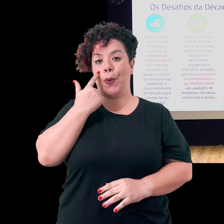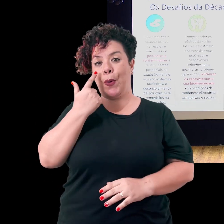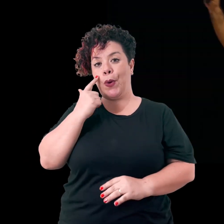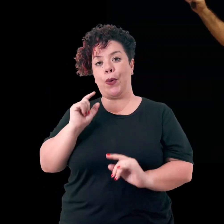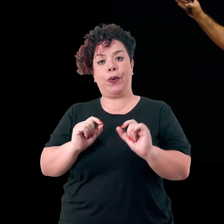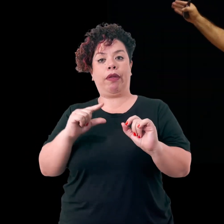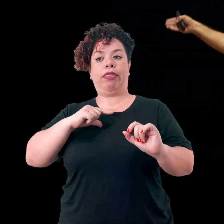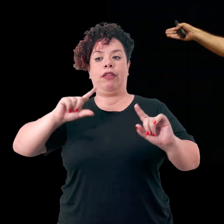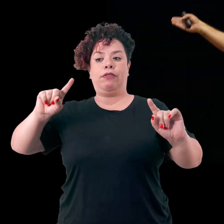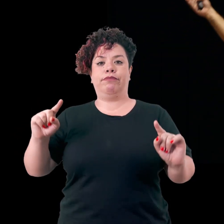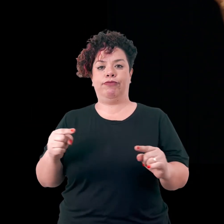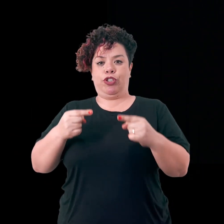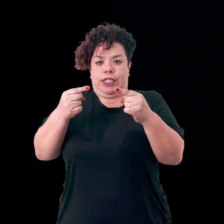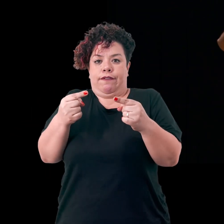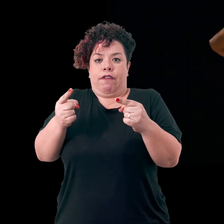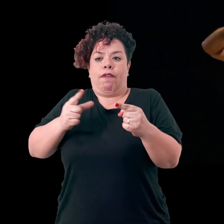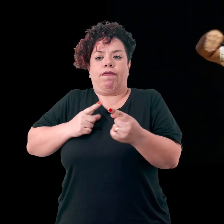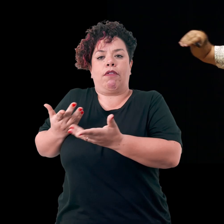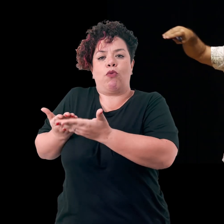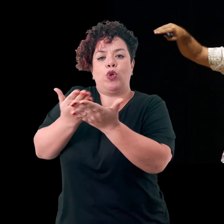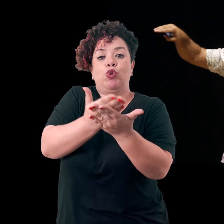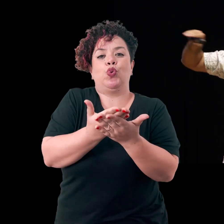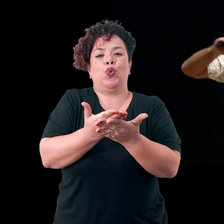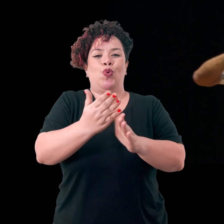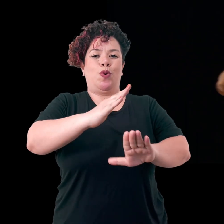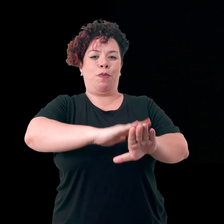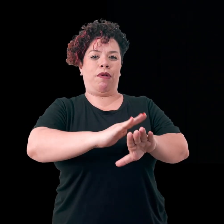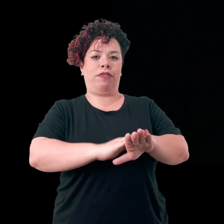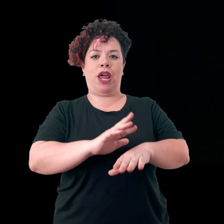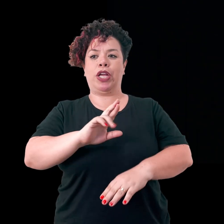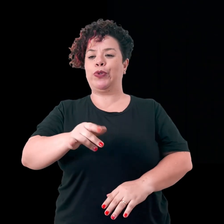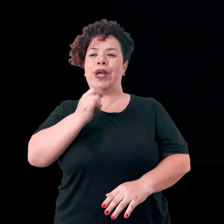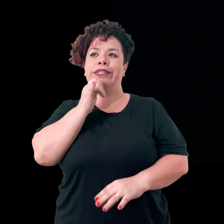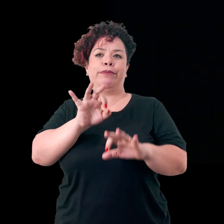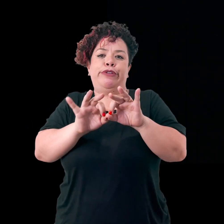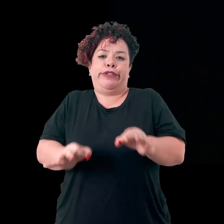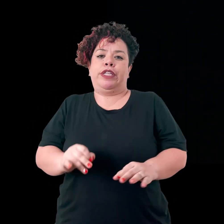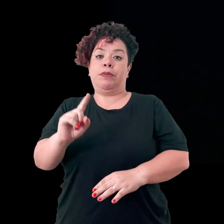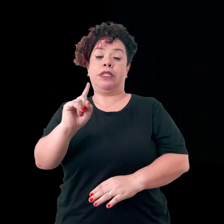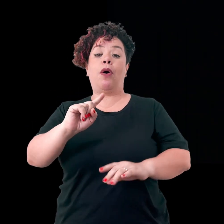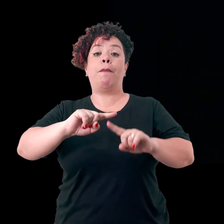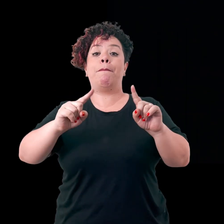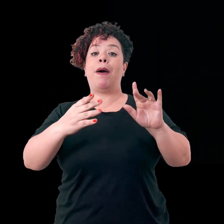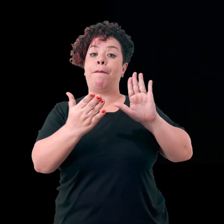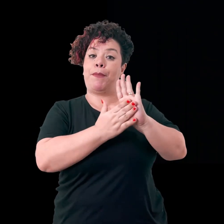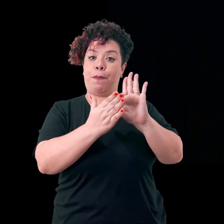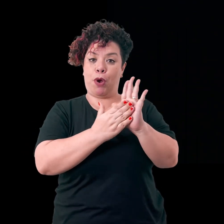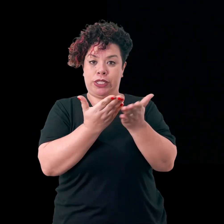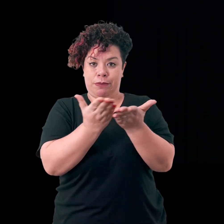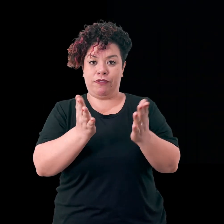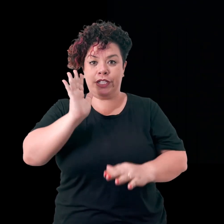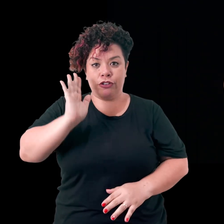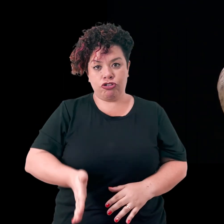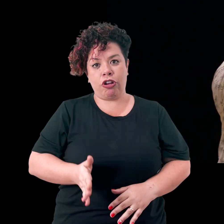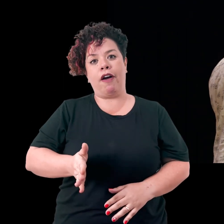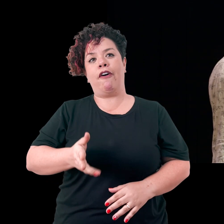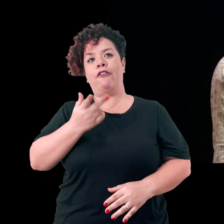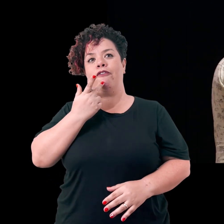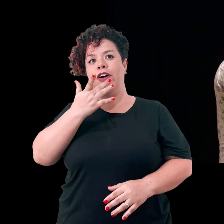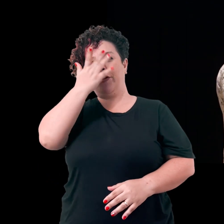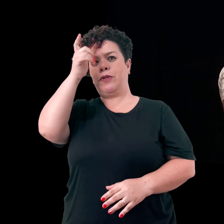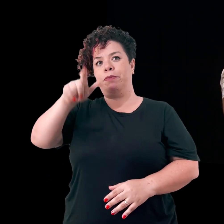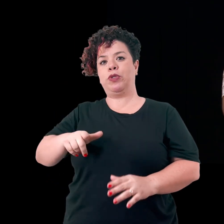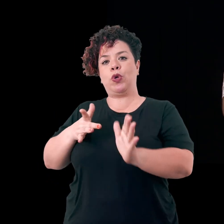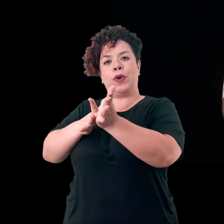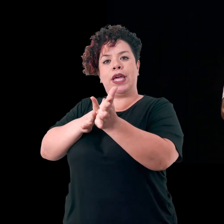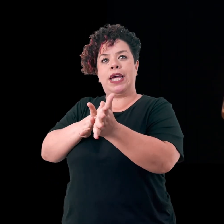a gente tem um grande desafio e tem toda uma ciência por trás. Então, o que eu queria propor para vocês, já, né, falando aí, pessoal, que eu